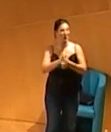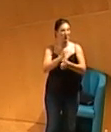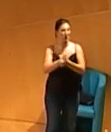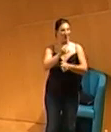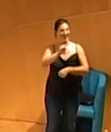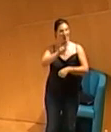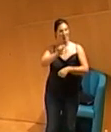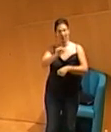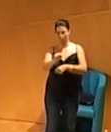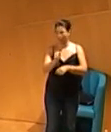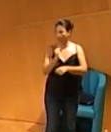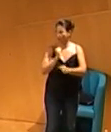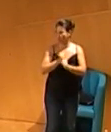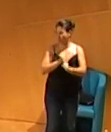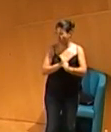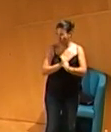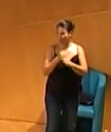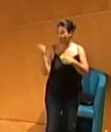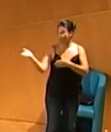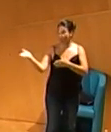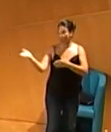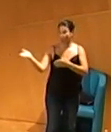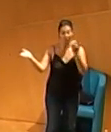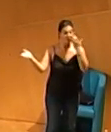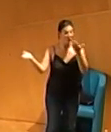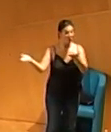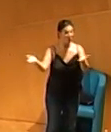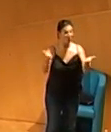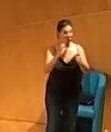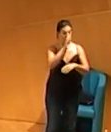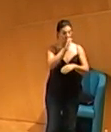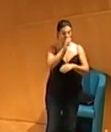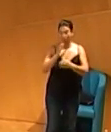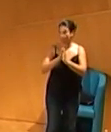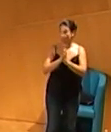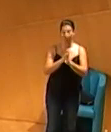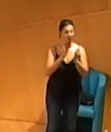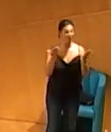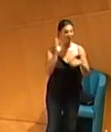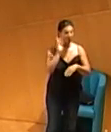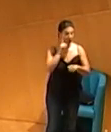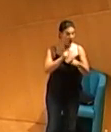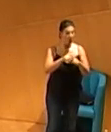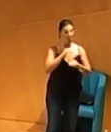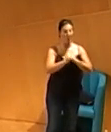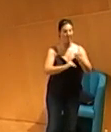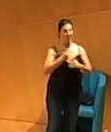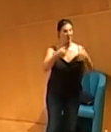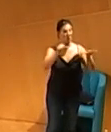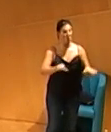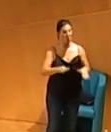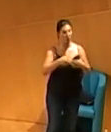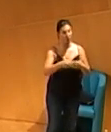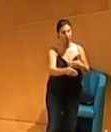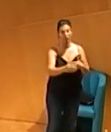Et juste, vous avez là le programme de toutes ces... de la programmation Ville pour tous sur tout le semestre, donc là qui va